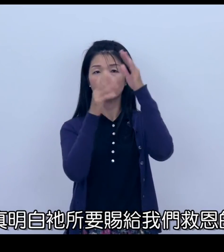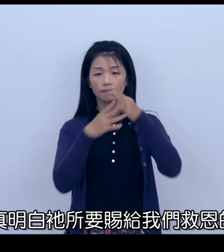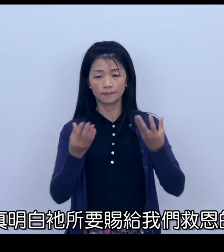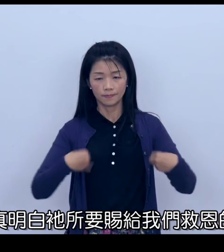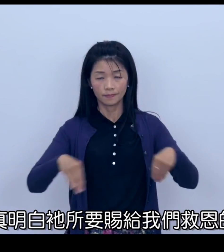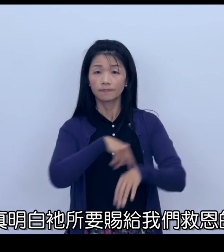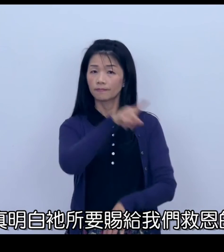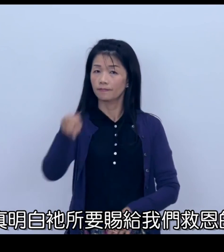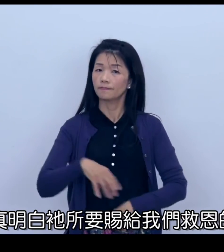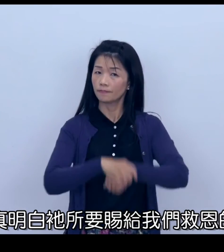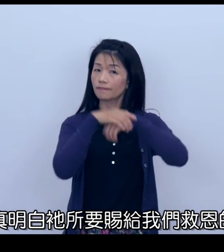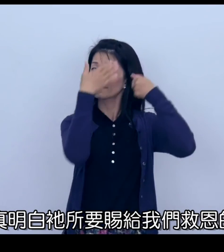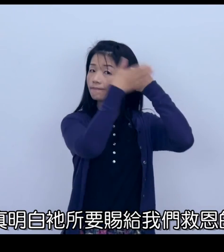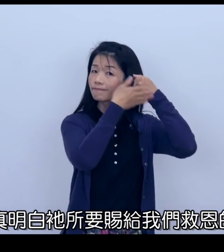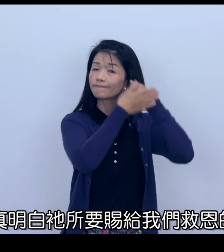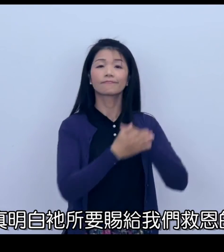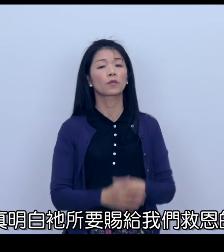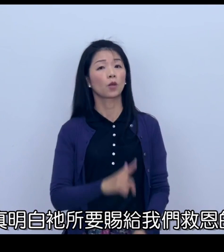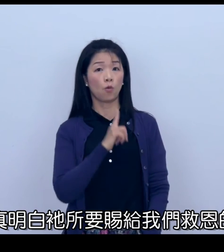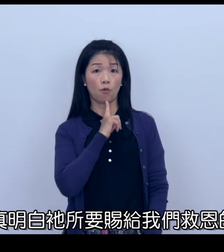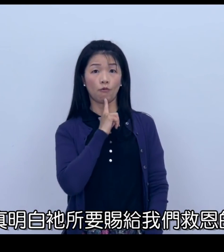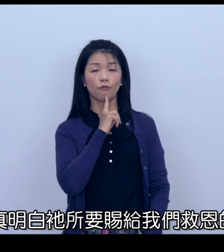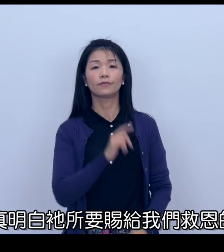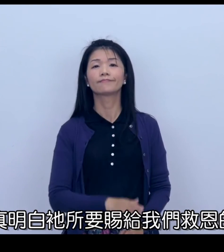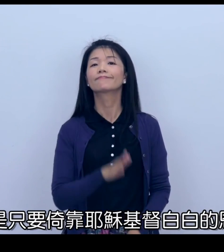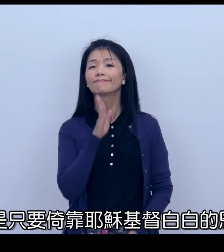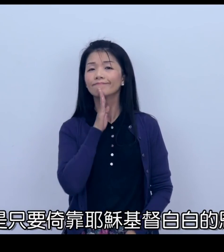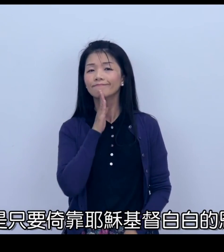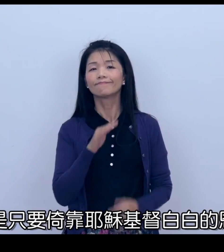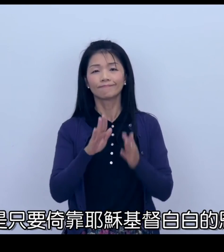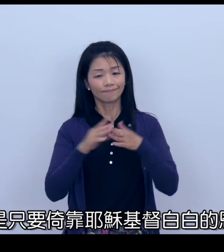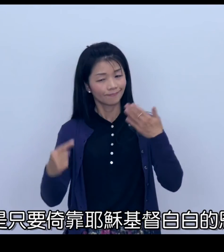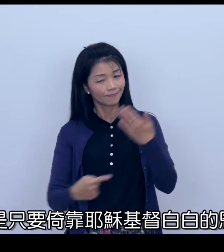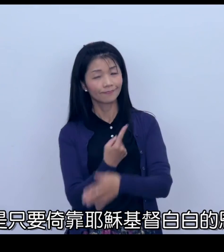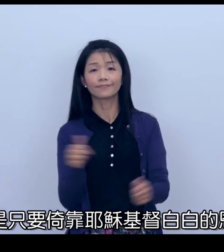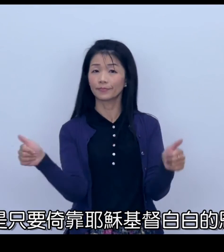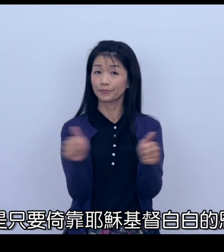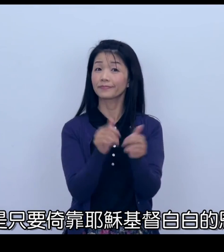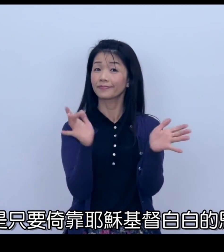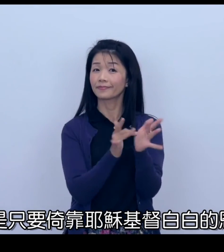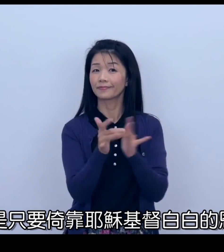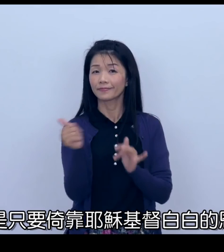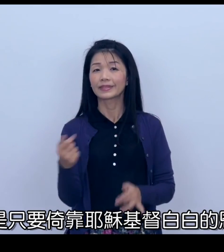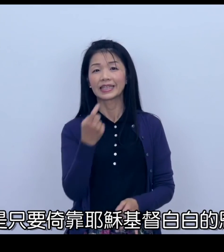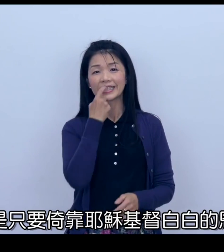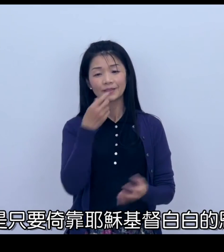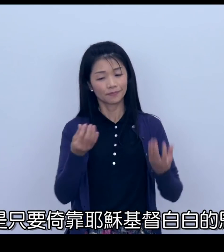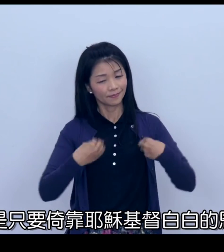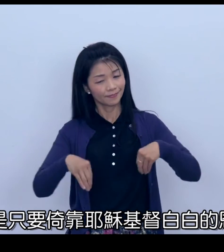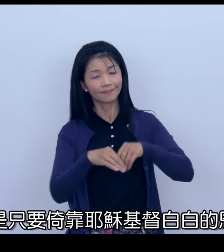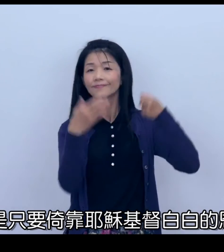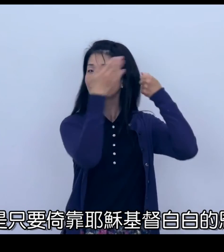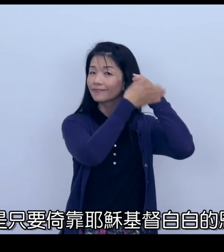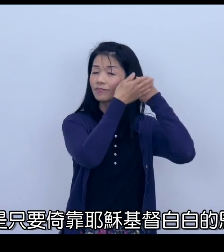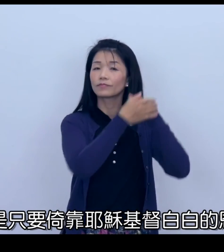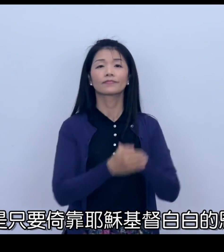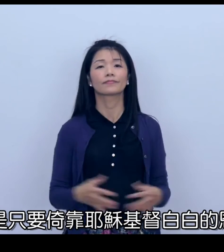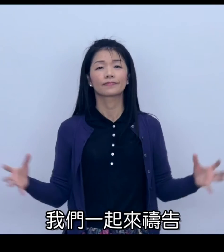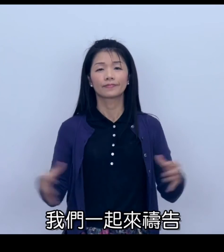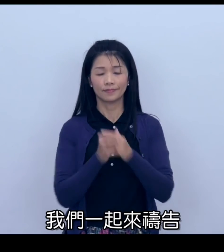所要赐给我们救恩的丰盛，乃是只要依靠耶稣基督白白的恩典。我们一起